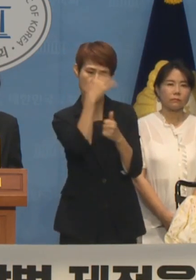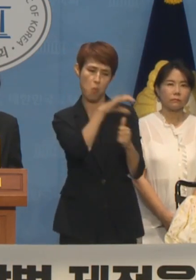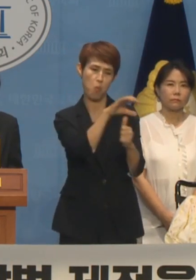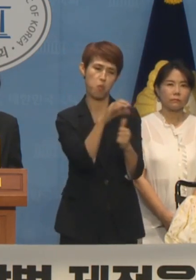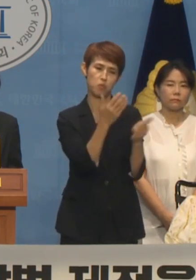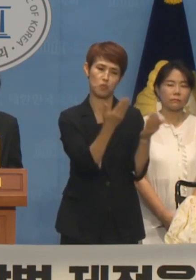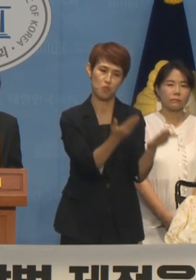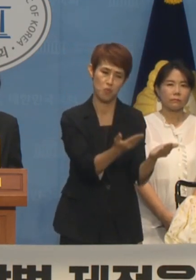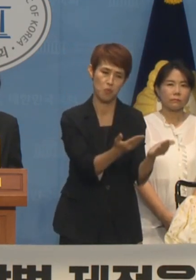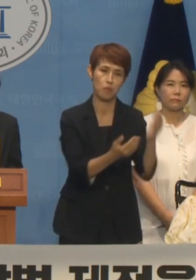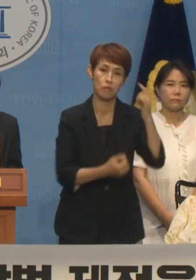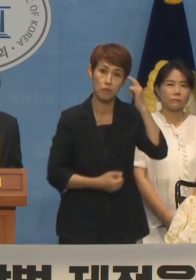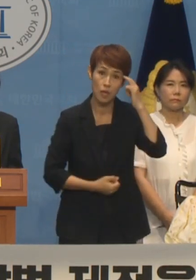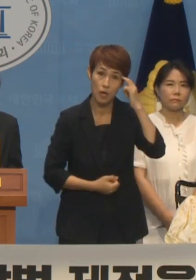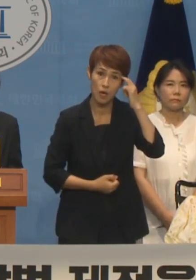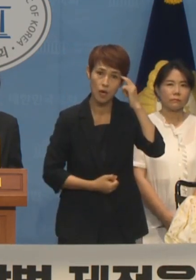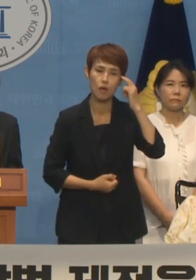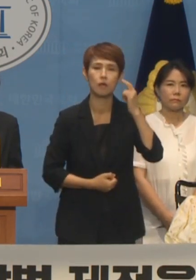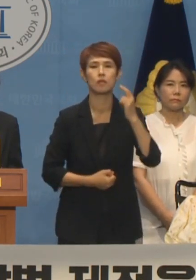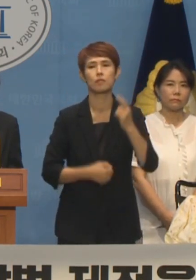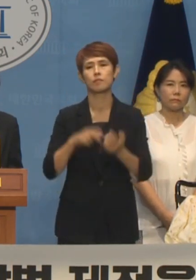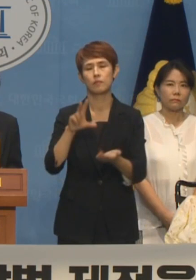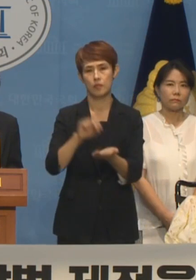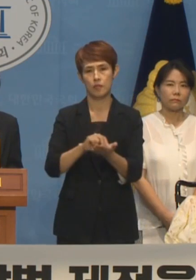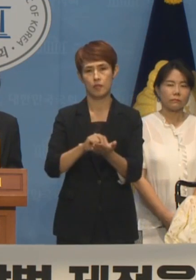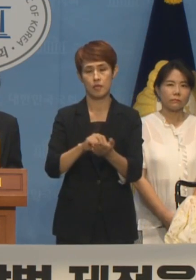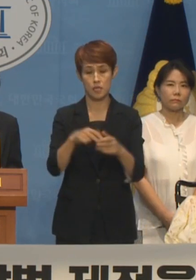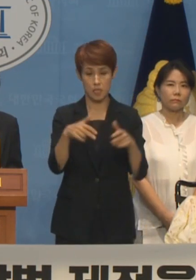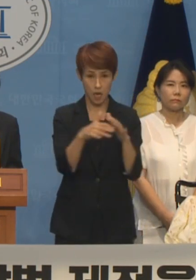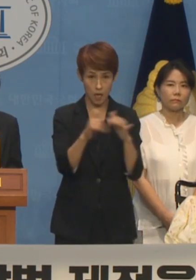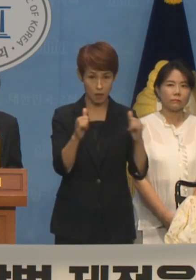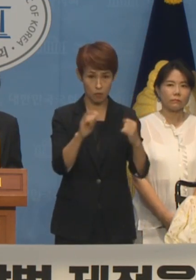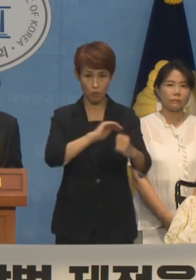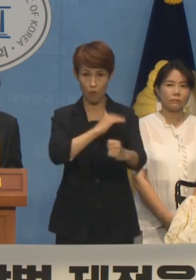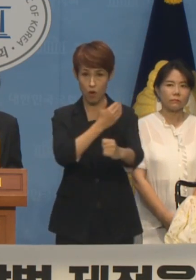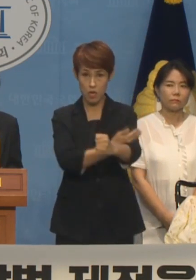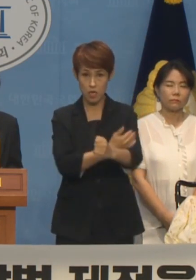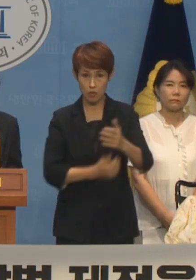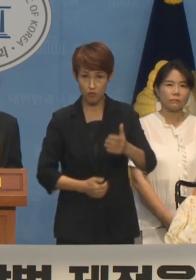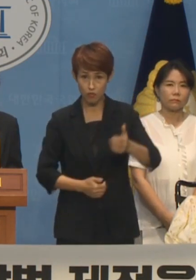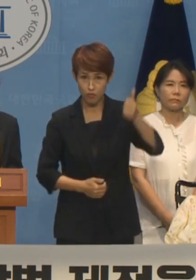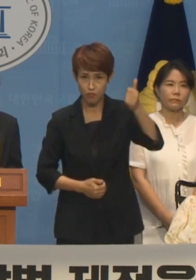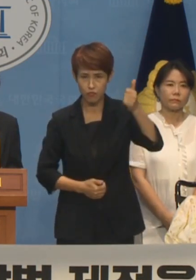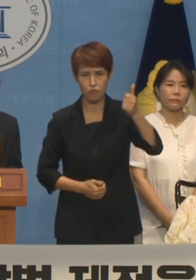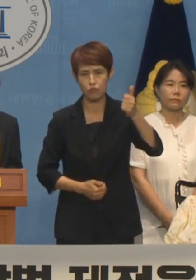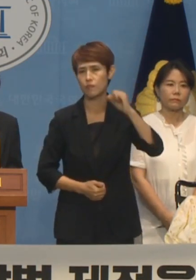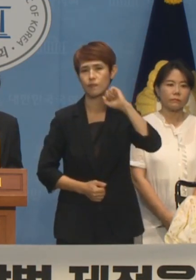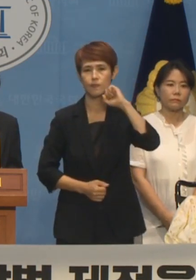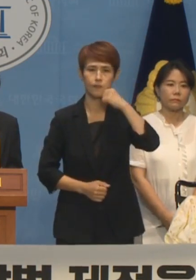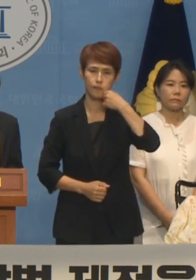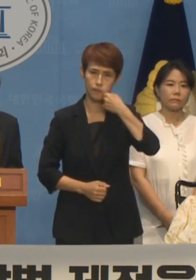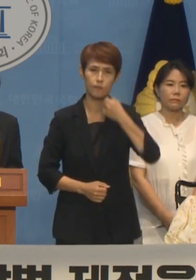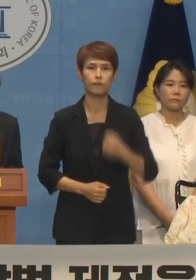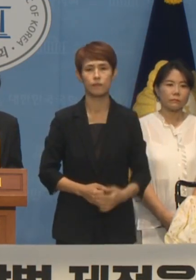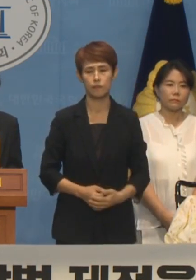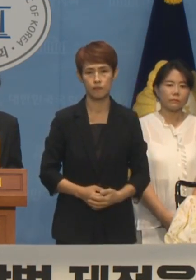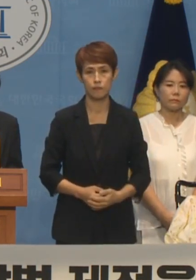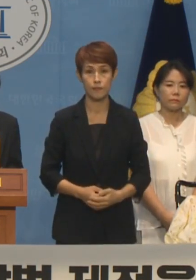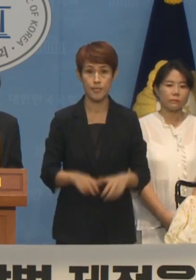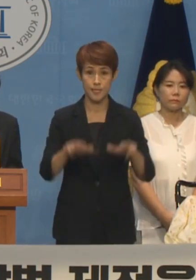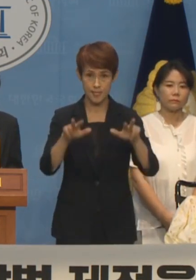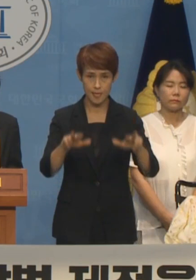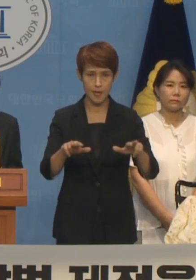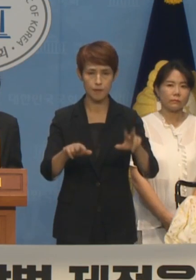대상으로만 여겨온 구조 속에서 장애인은 권리의 주체가 되기 어렵습니다.